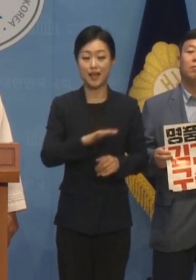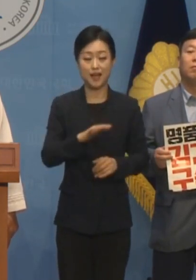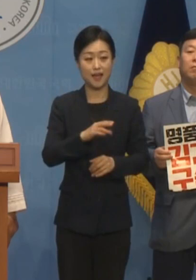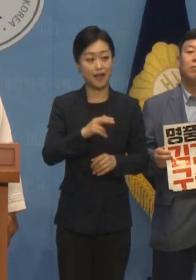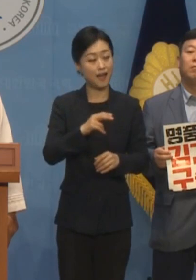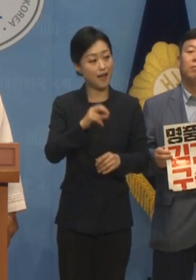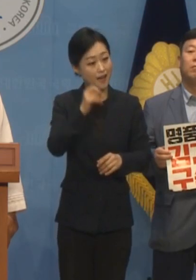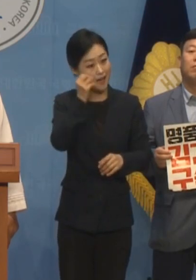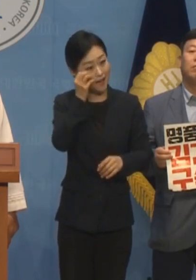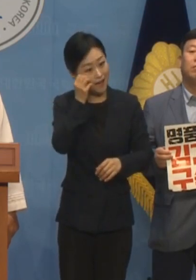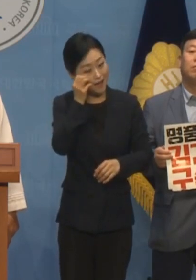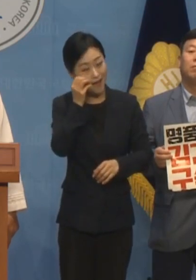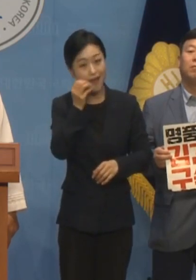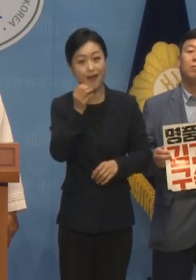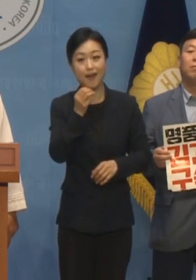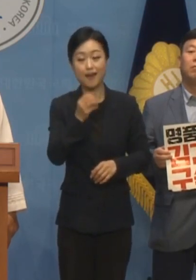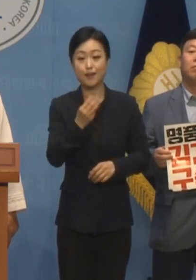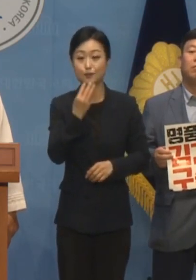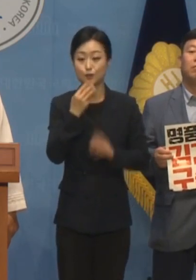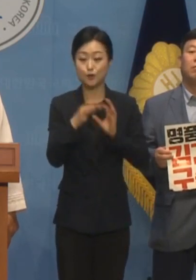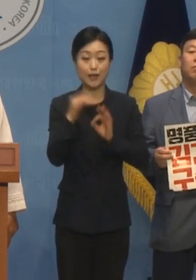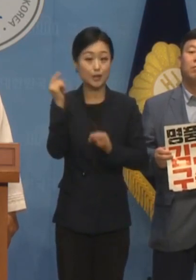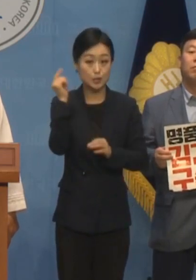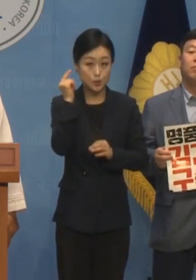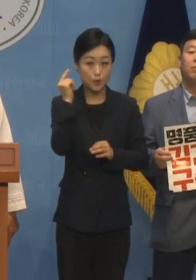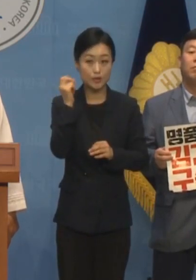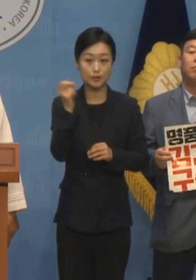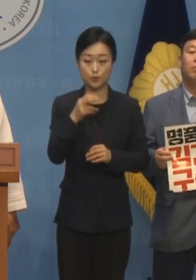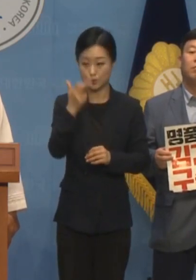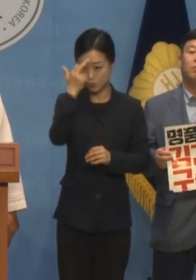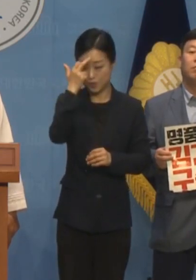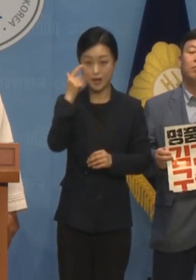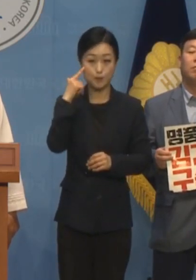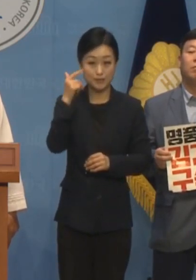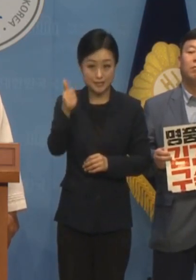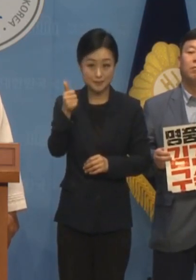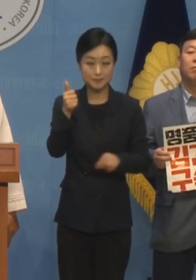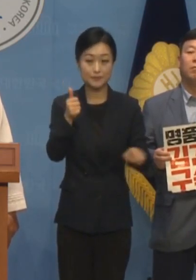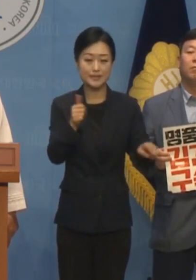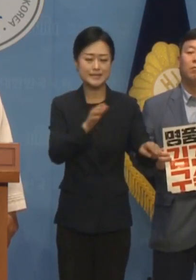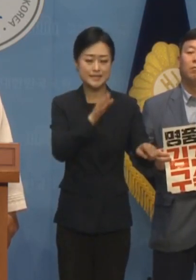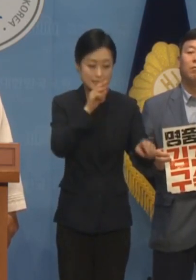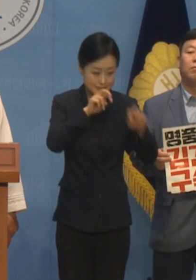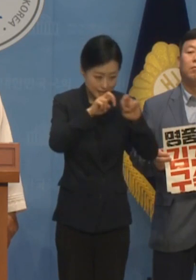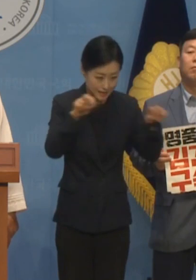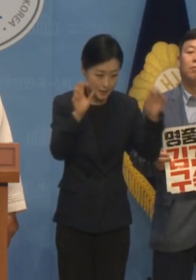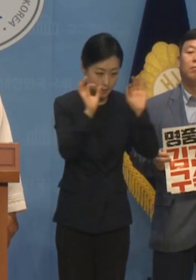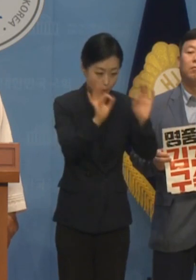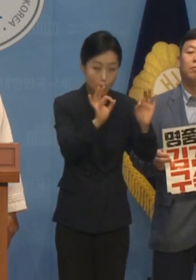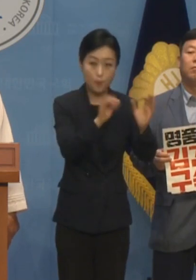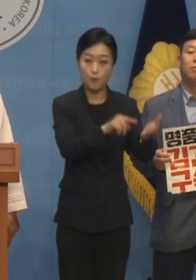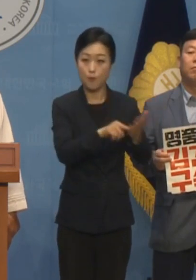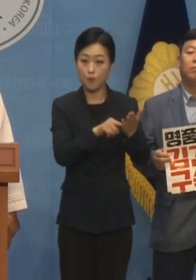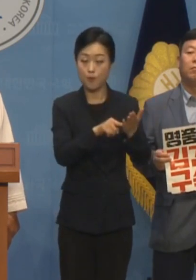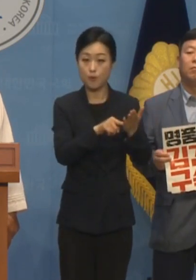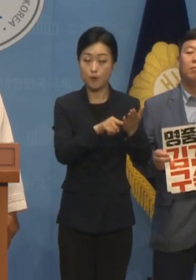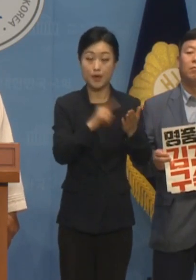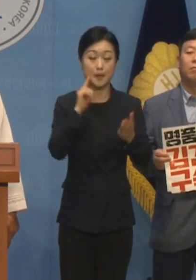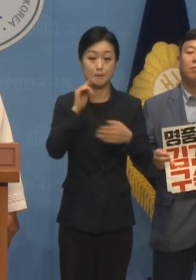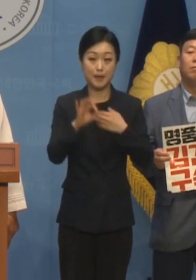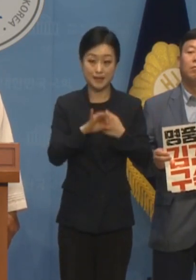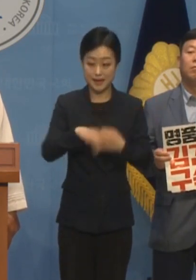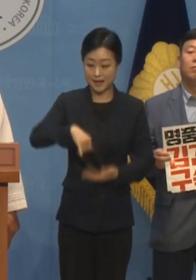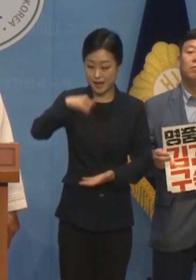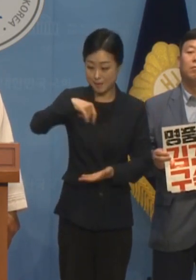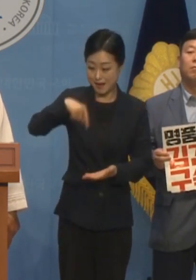막히게 하고 있습니다. 저희 서울의 소리와 최재형 목사는 기필코 이 진실들을 모두 파헤쳐서 만일 그 백